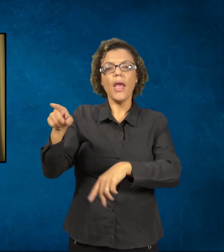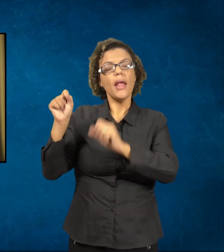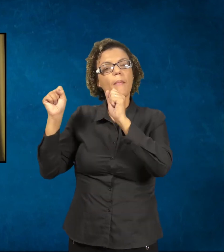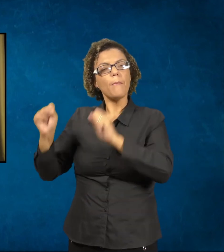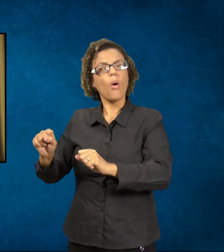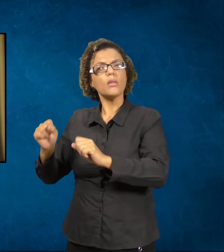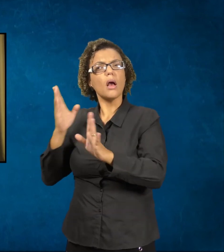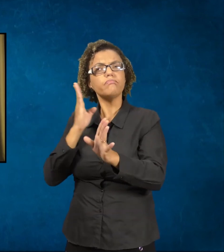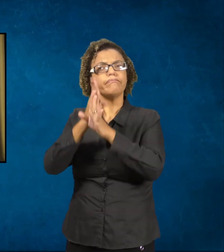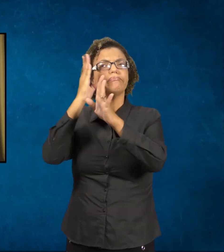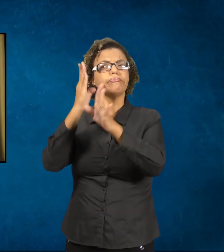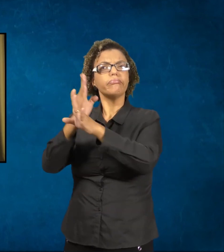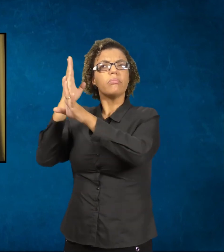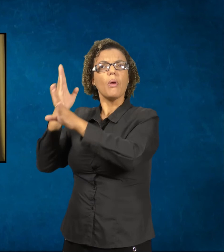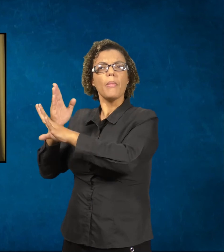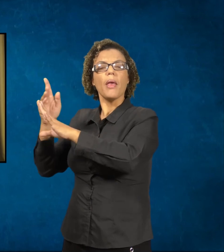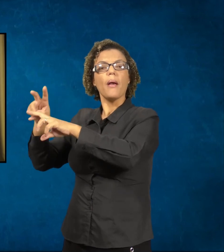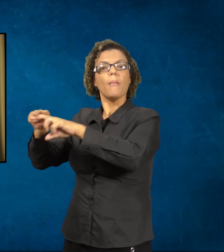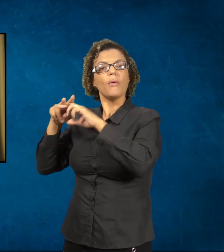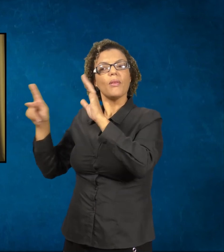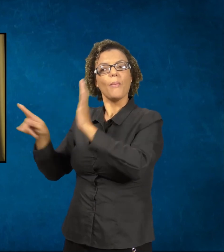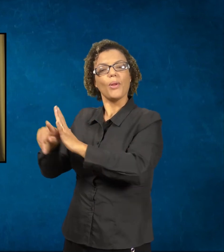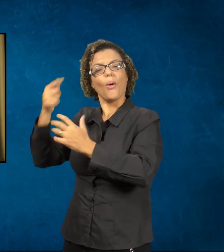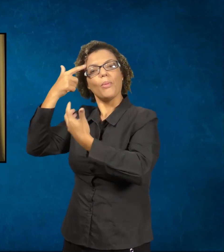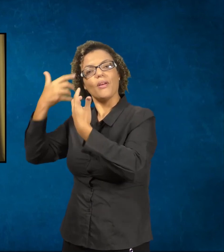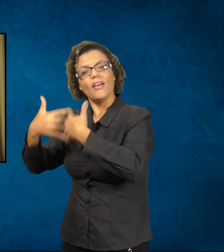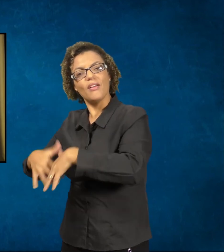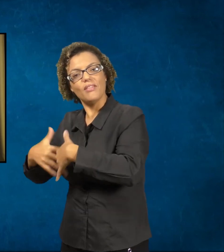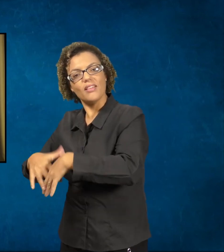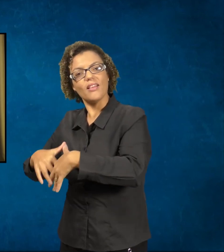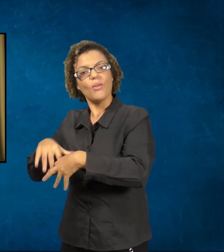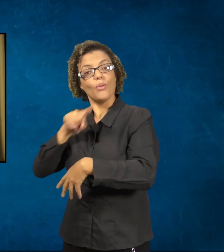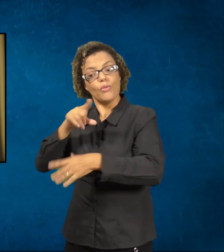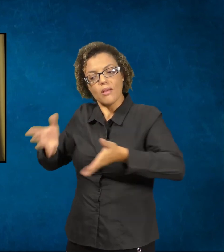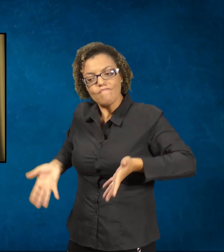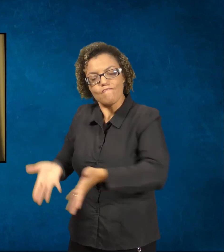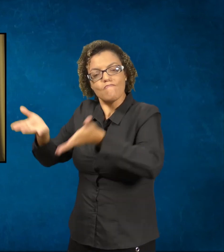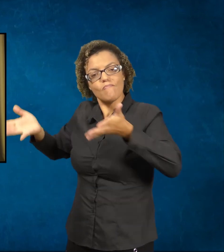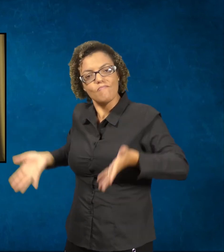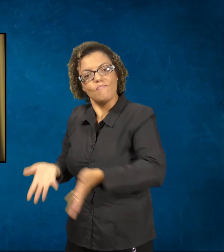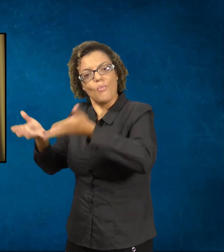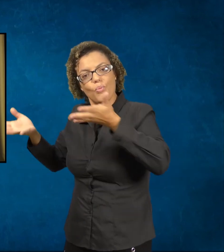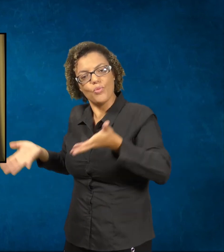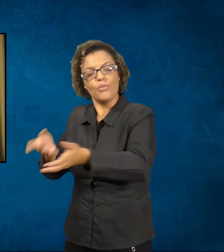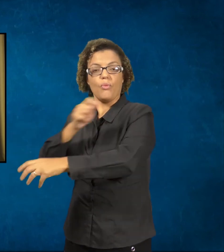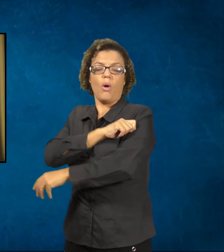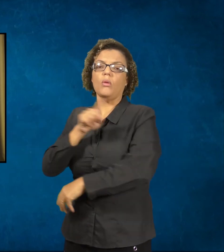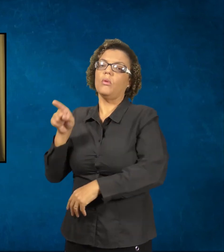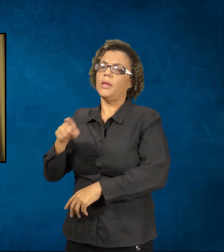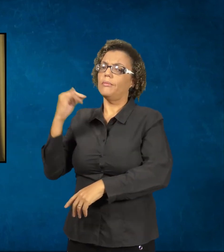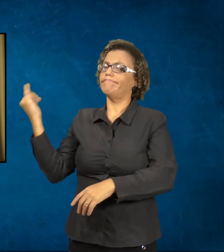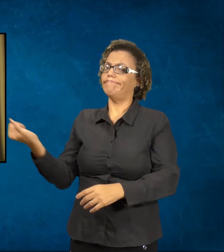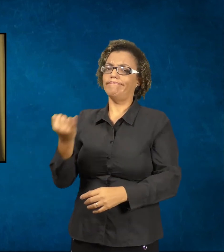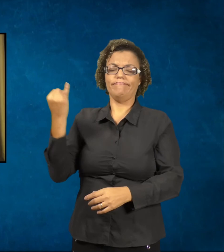algo através de si próprio. Motive-o para isso. Isso também é um elemento muito importante.